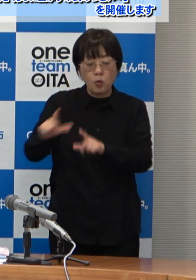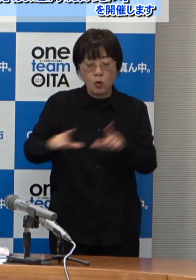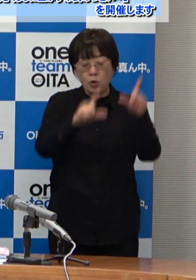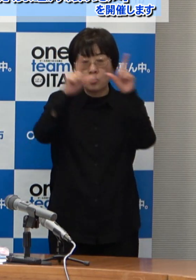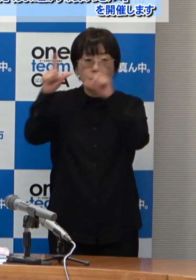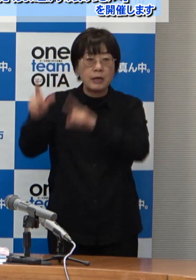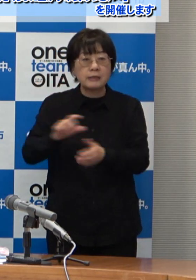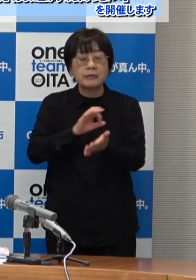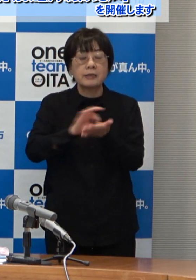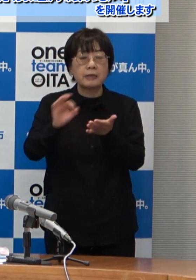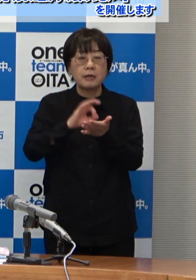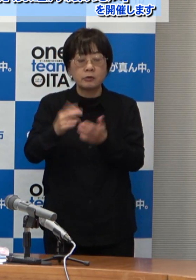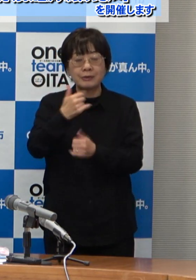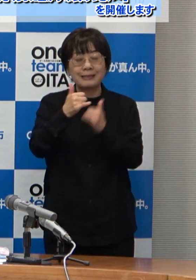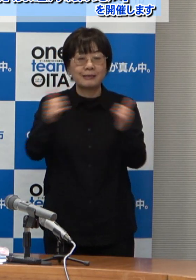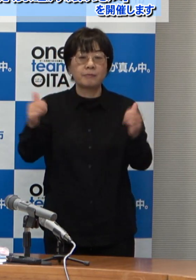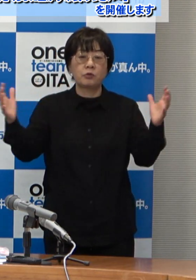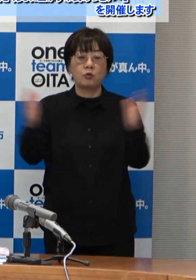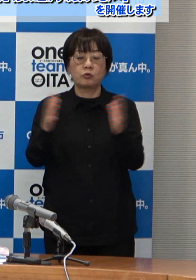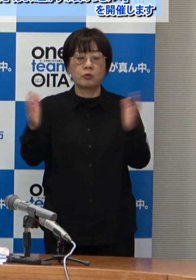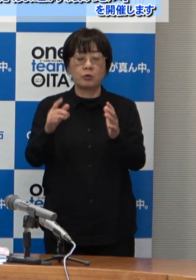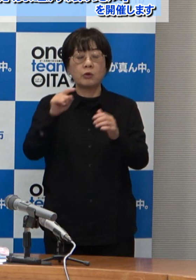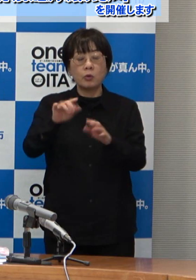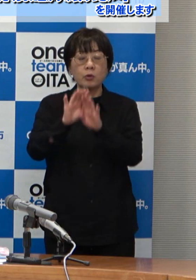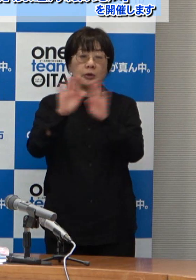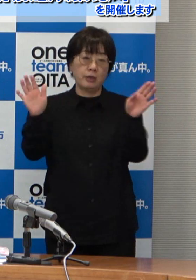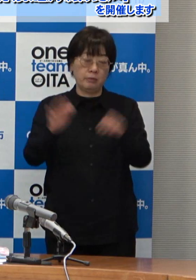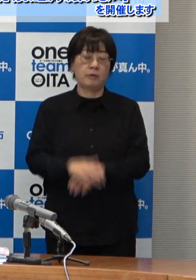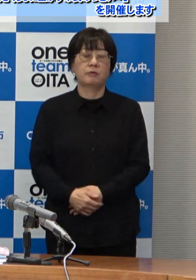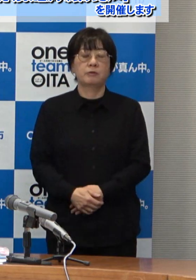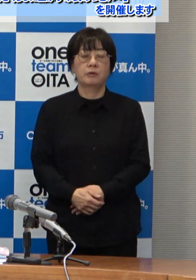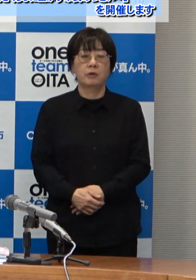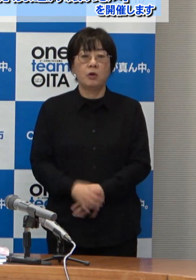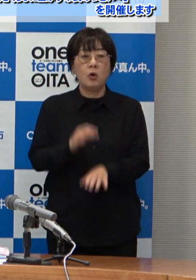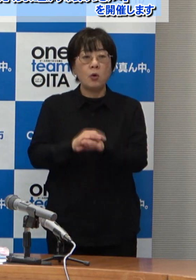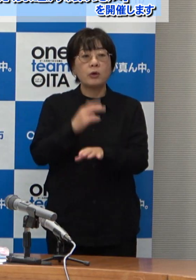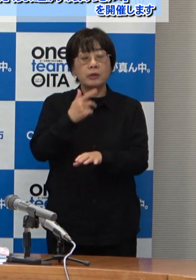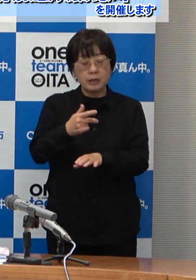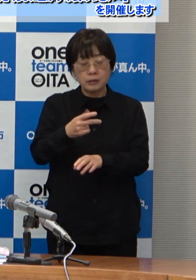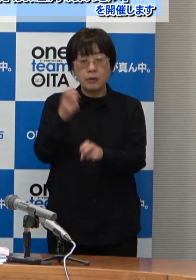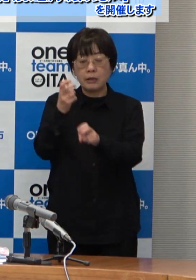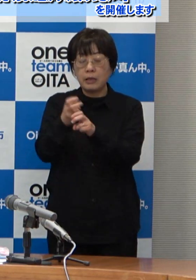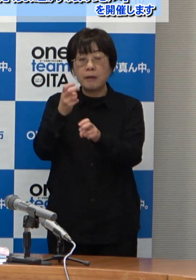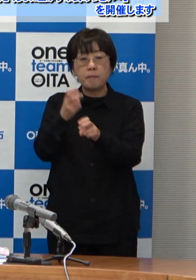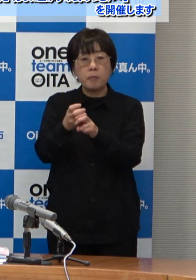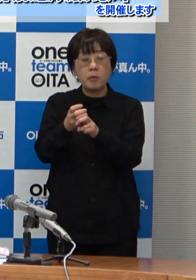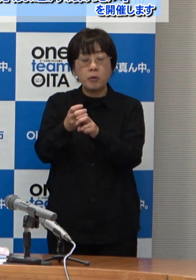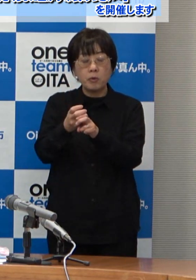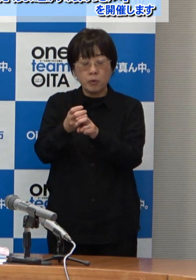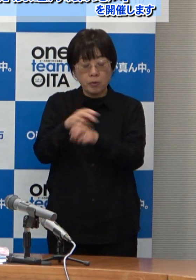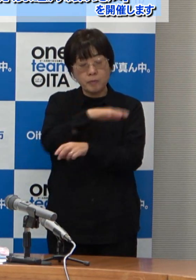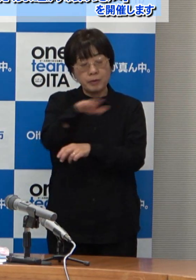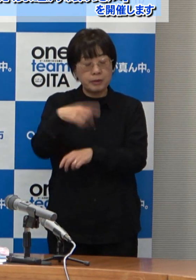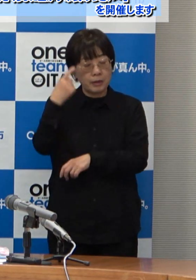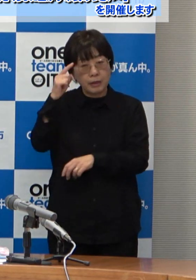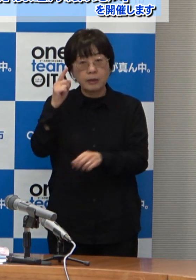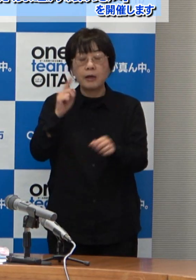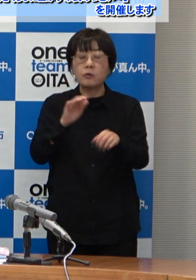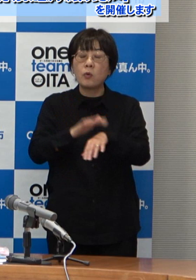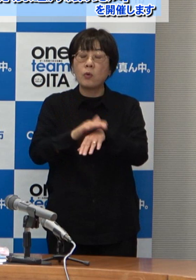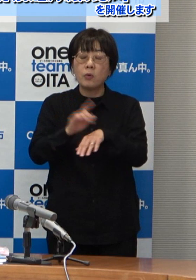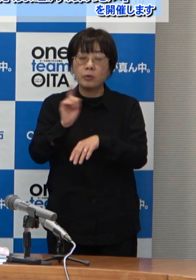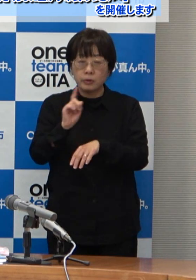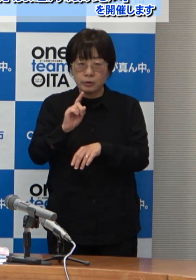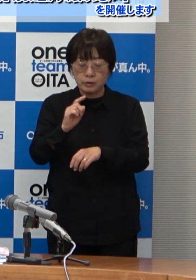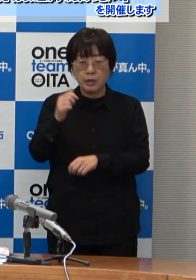開催についてです本市では日本語憲法をより身近に考えていたく機会として昭和51年